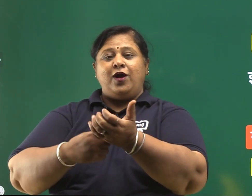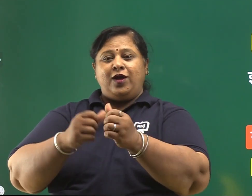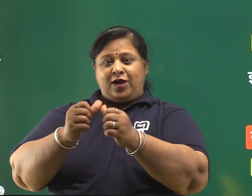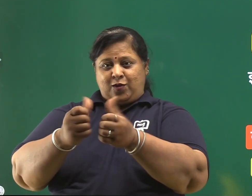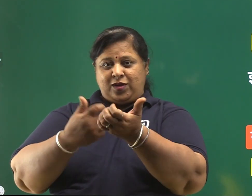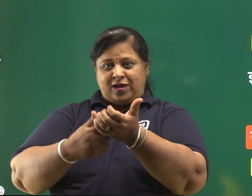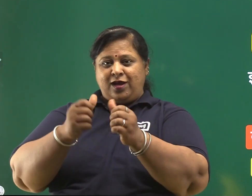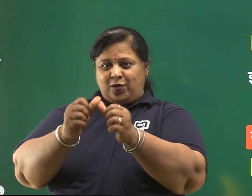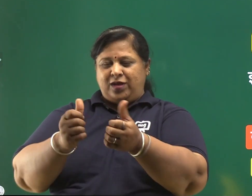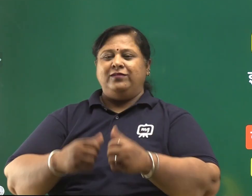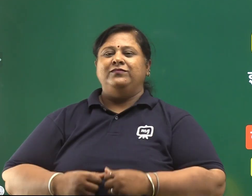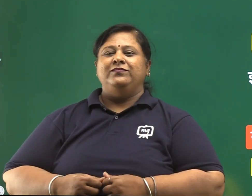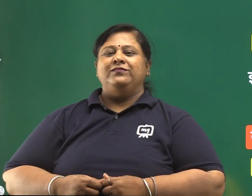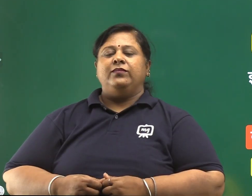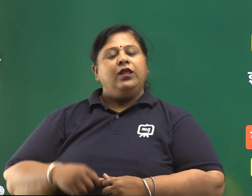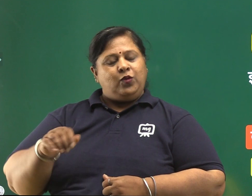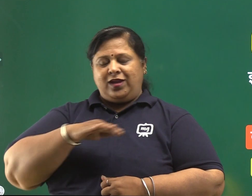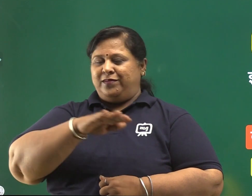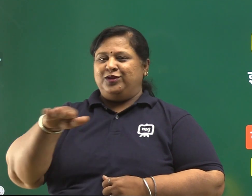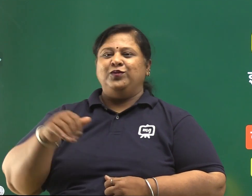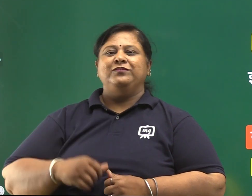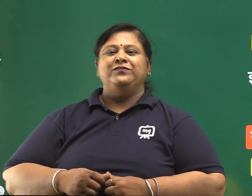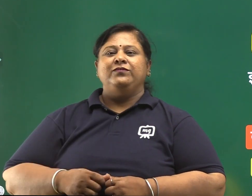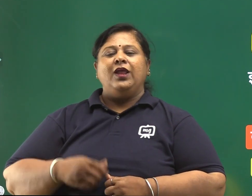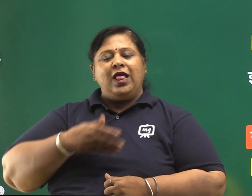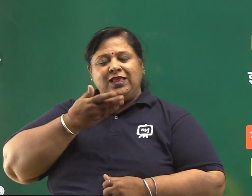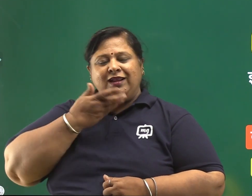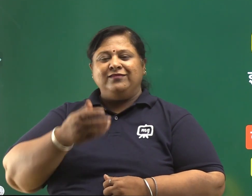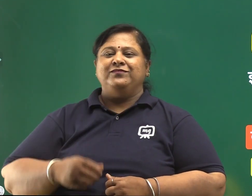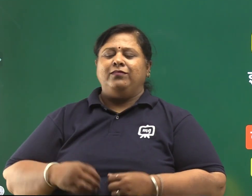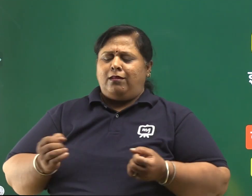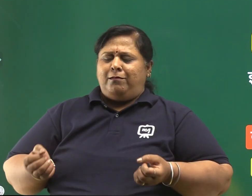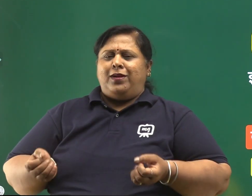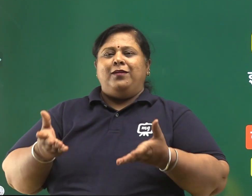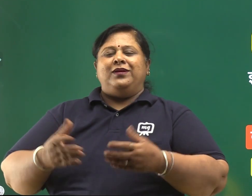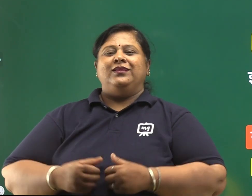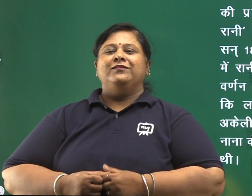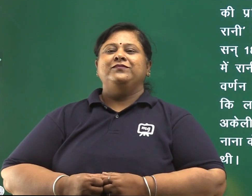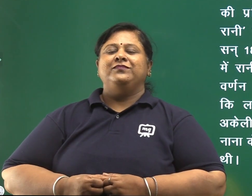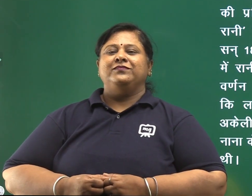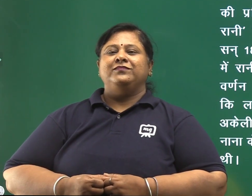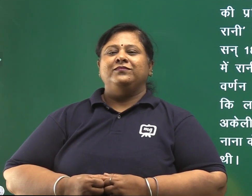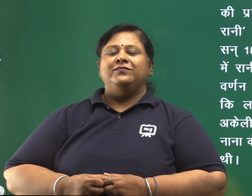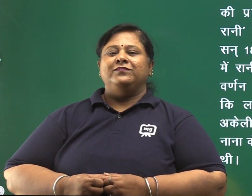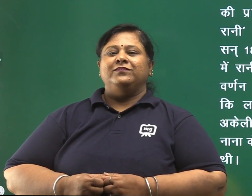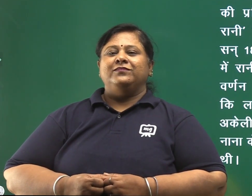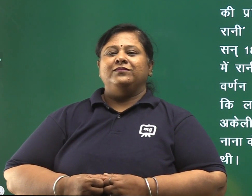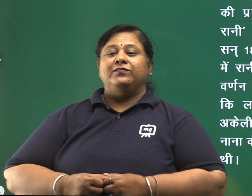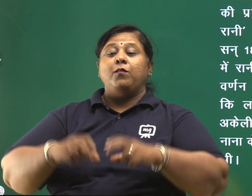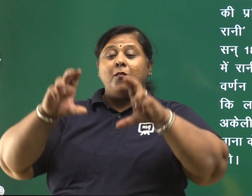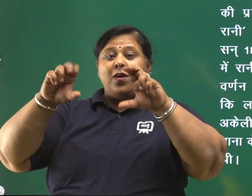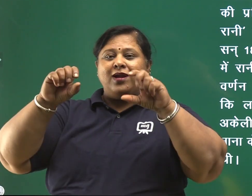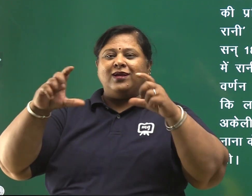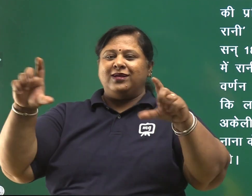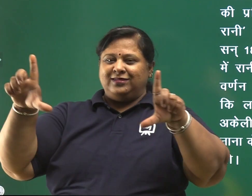अरोड़ा। तो आइए बच्चों, अध्ययन प्रारंभ करते हैं। पाठ